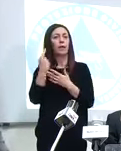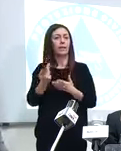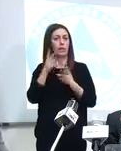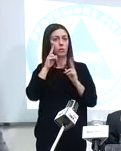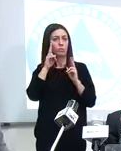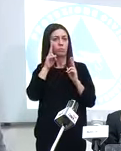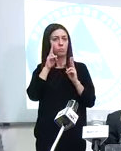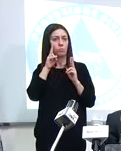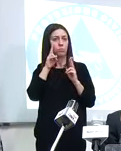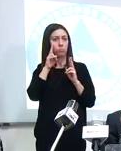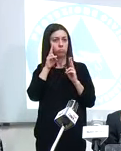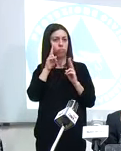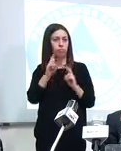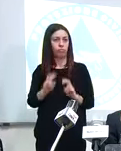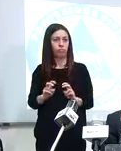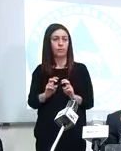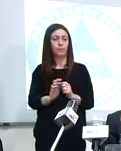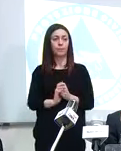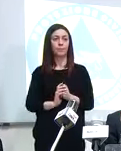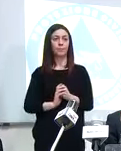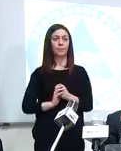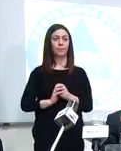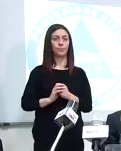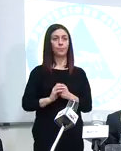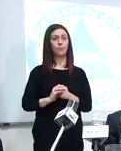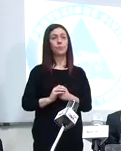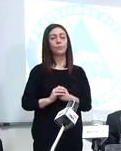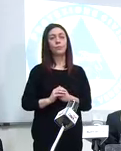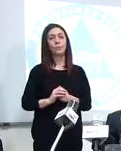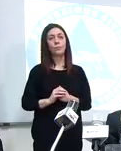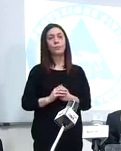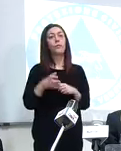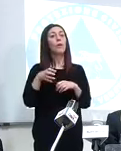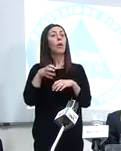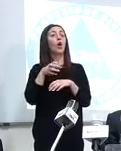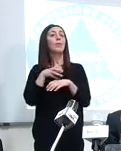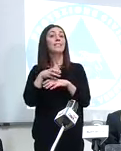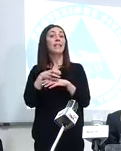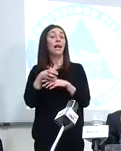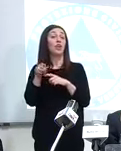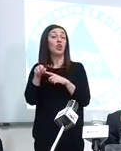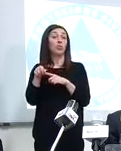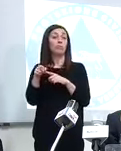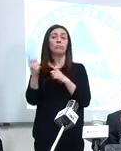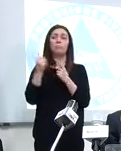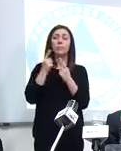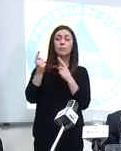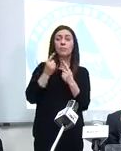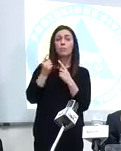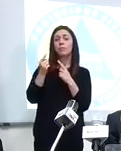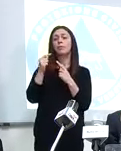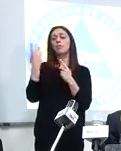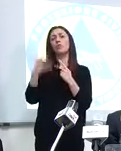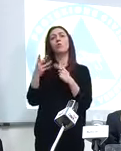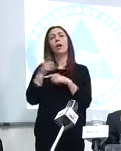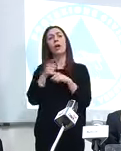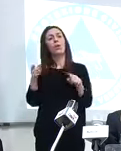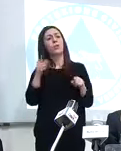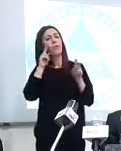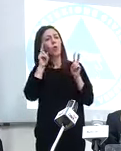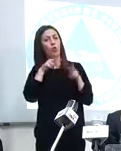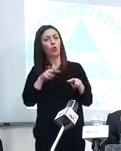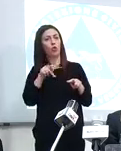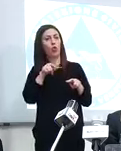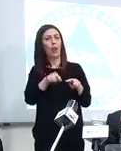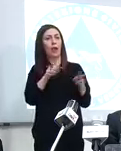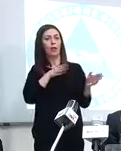la Alda Avanzata aveva sollevato questo problema, sentendo il commissario Scibetta, stavano già quindi prima facendo tutta una verifica interna con